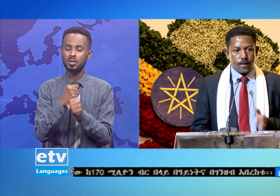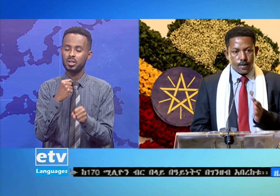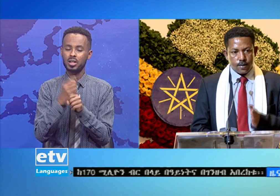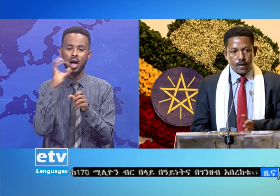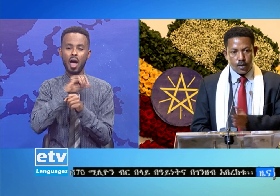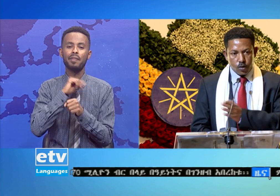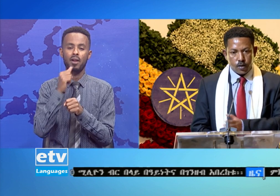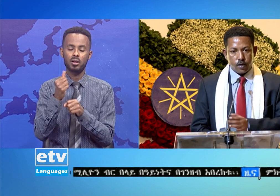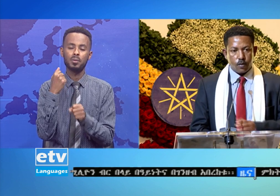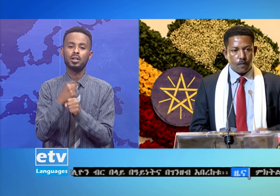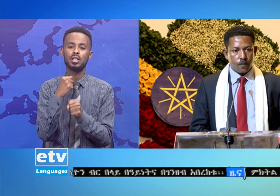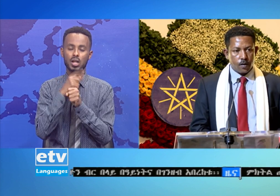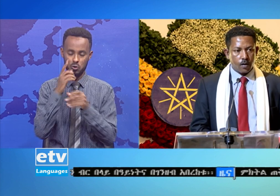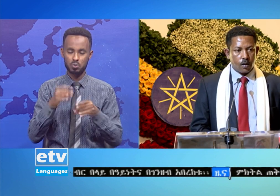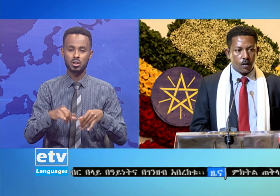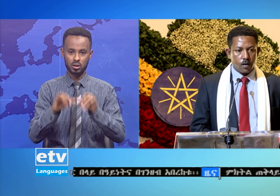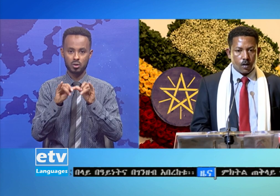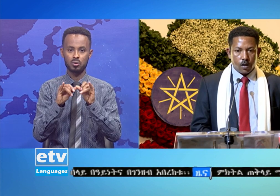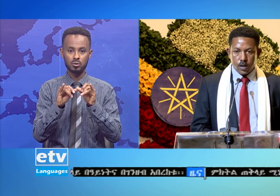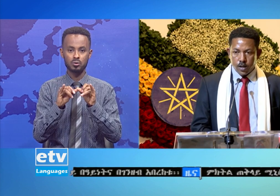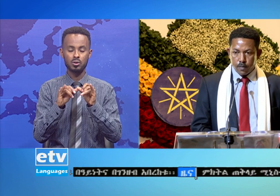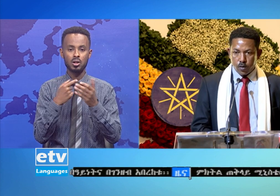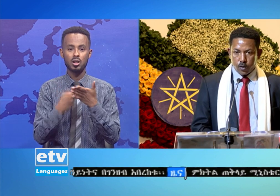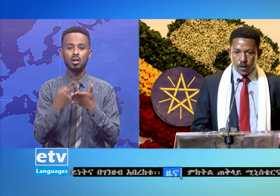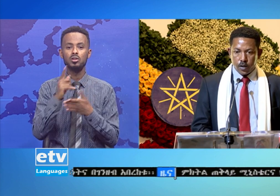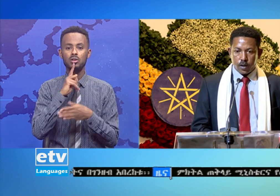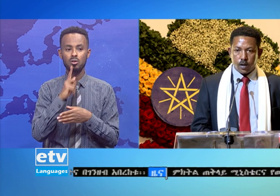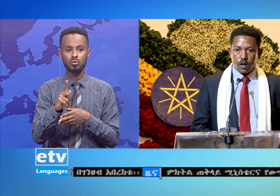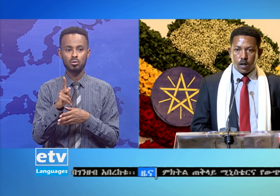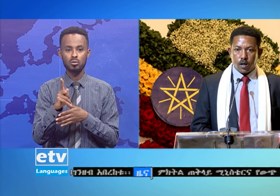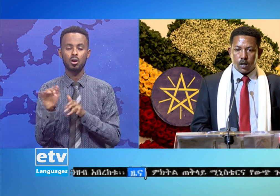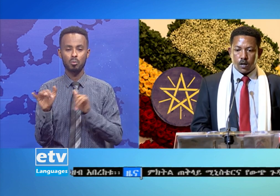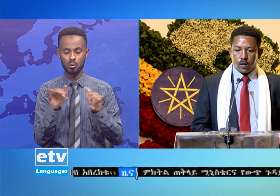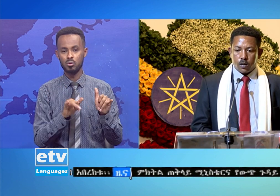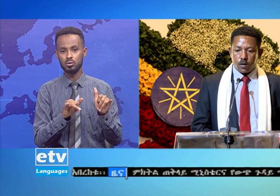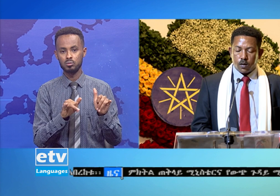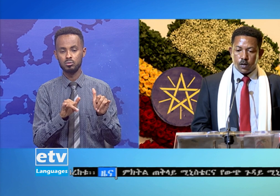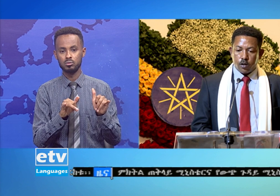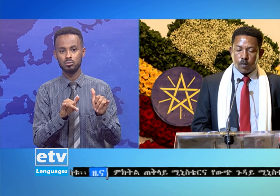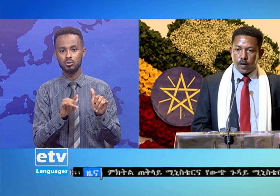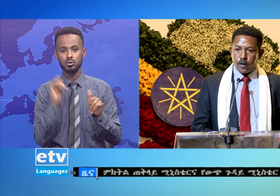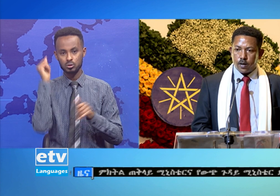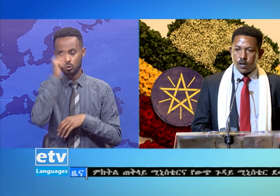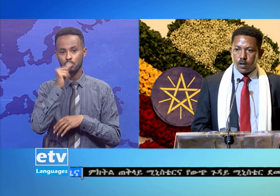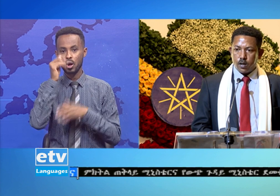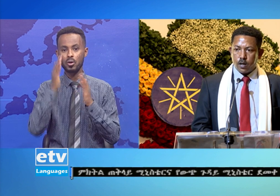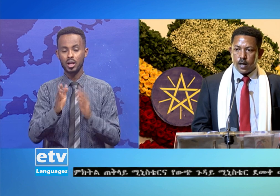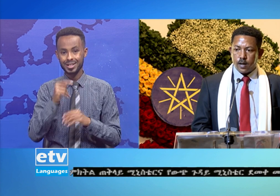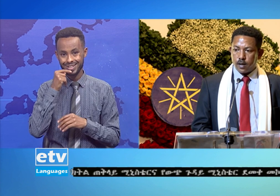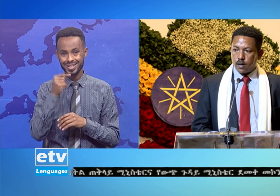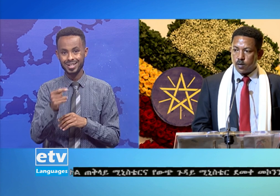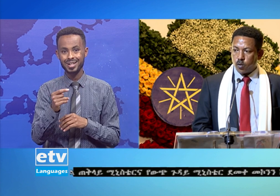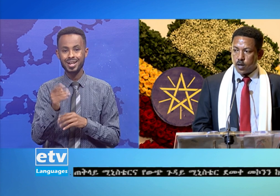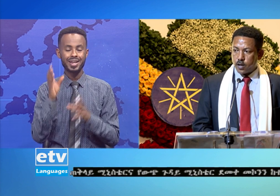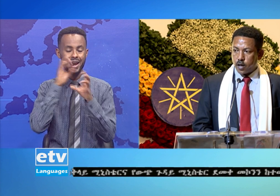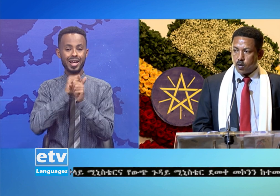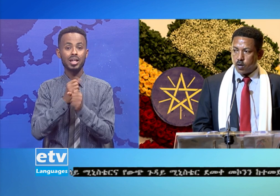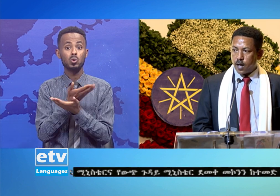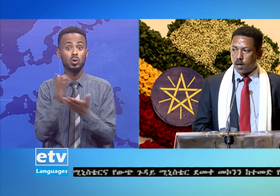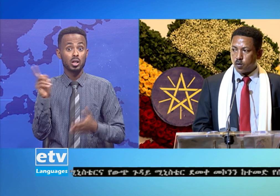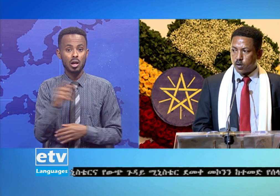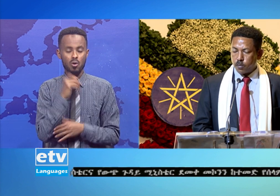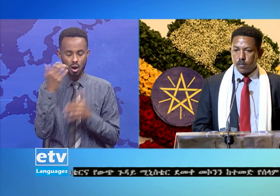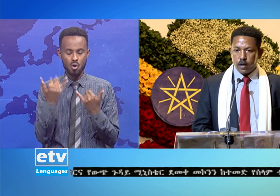አታልቅምና እየተሰራች ነው የምትሄደው። ለዛም ነው እንግዲህ ኢትዮጵያዊነት ስንል ያለቀለት ጉዳይ